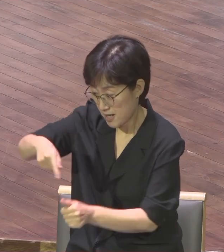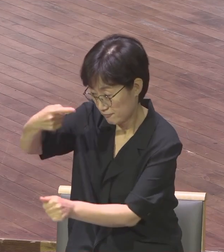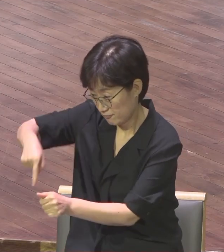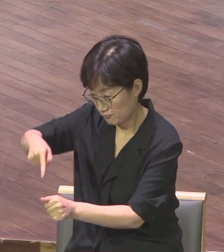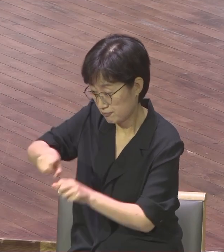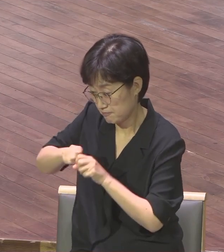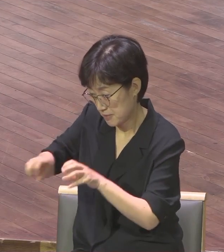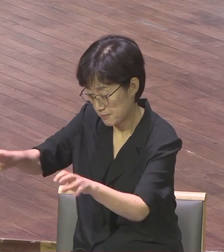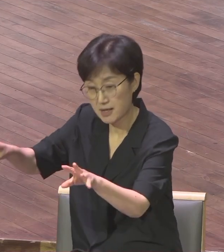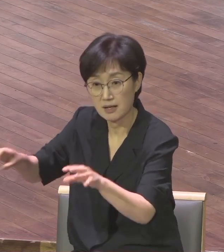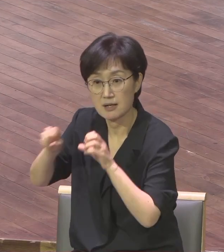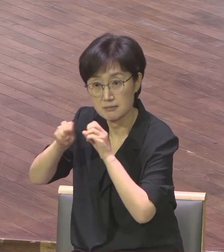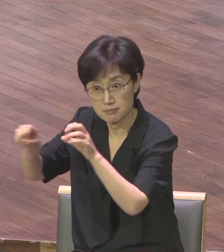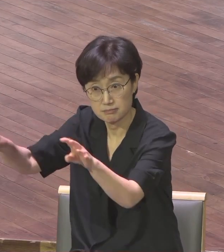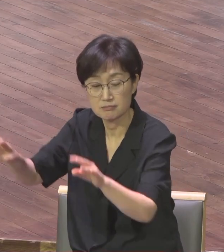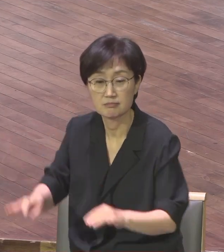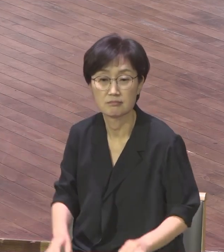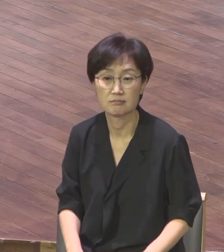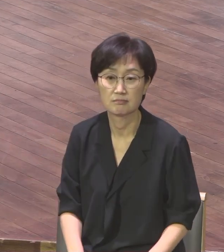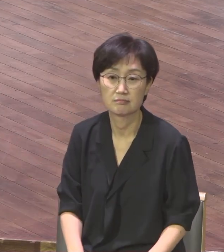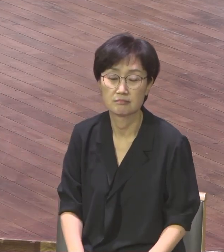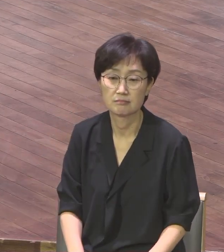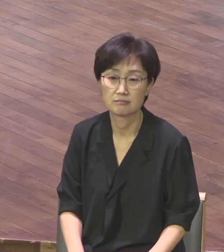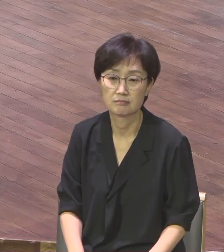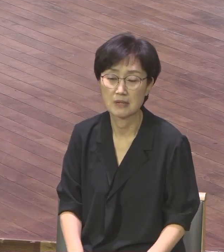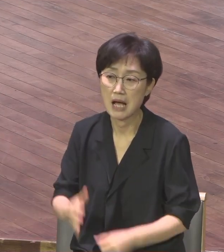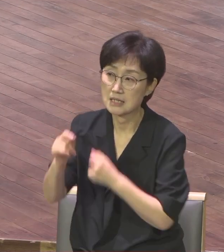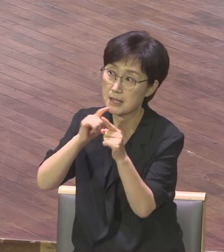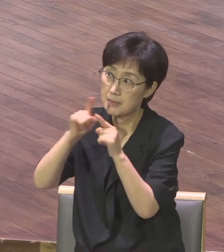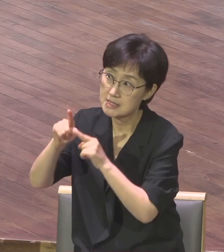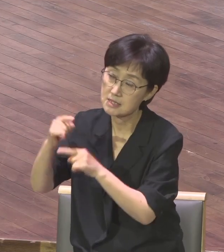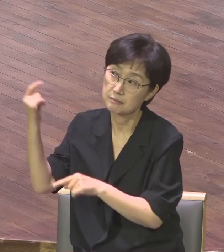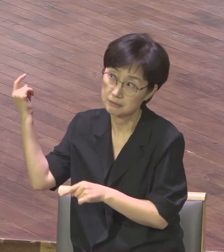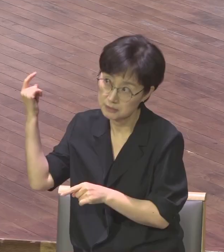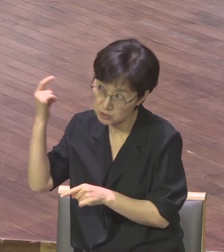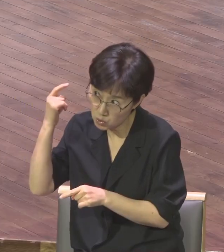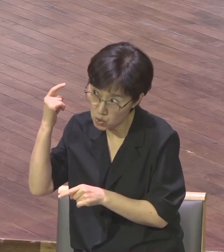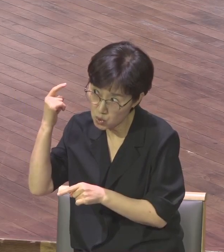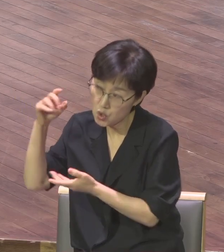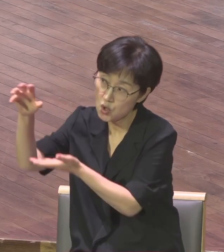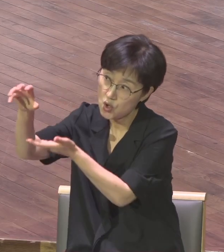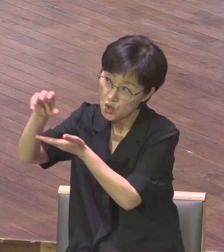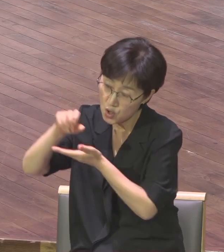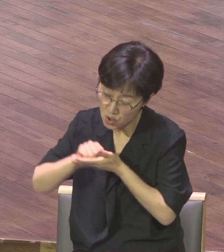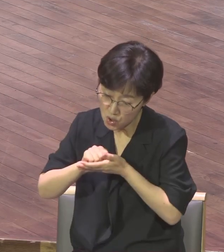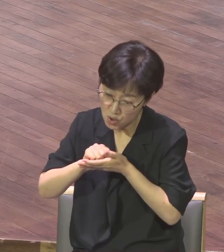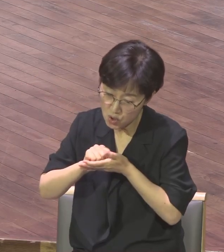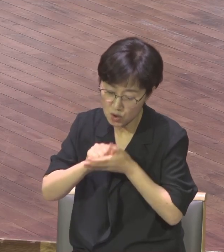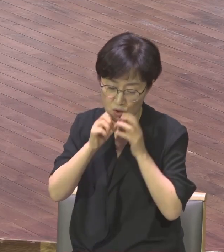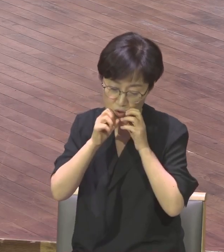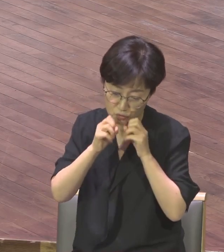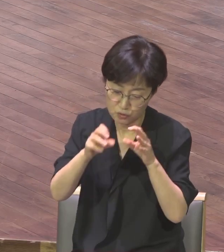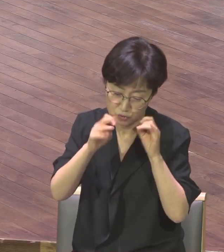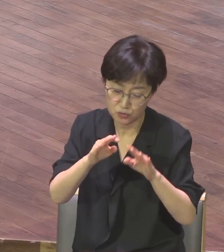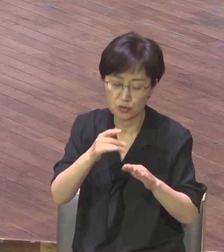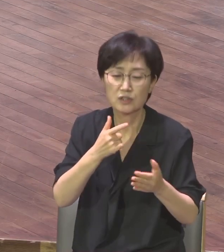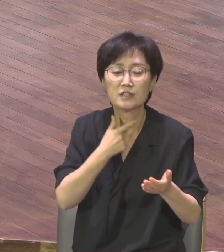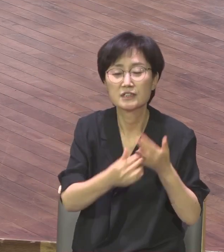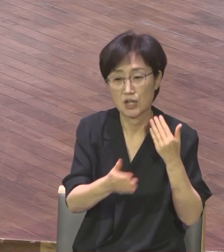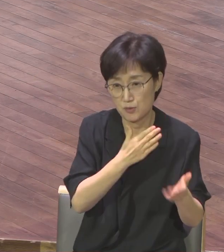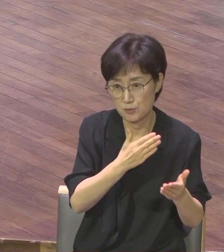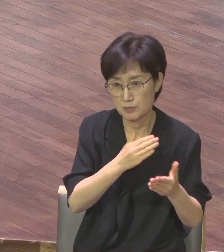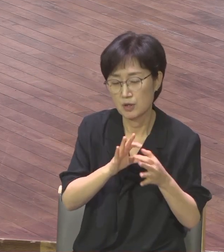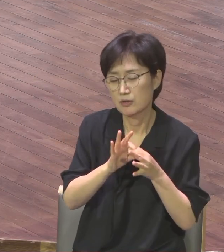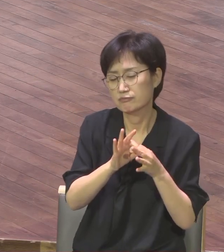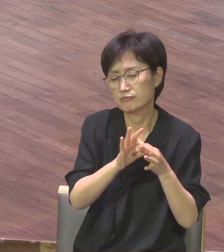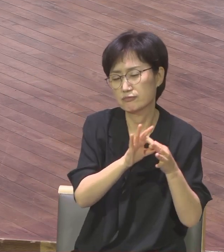전파하라. 그 패턴이에요. 간단합니다. 말씀 들었으면 내가 기도하면서 하나님 이 말씀대로